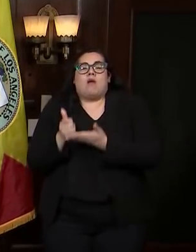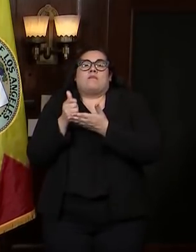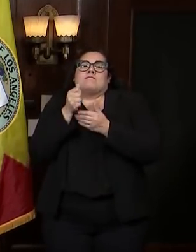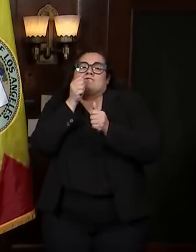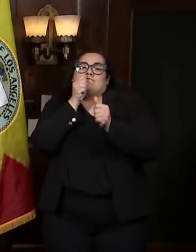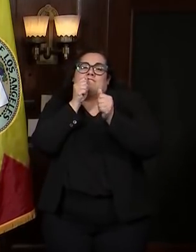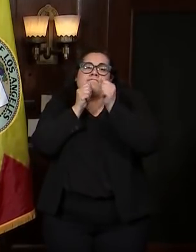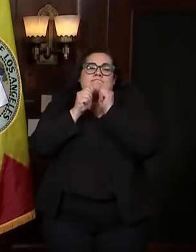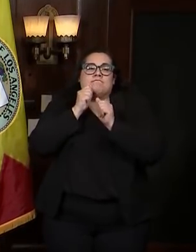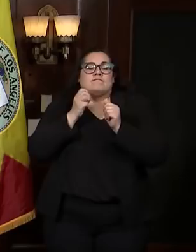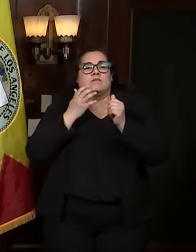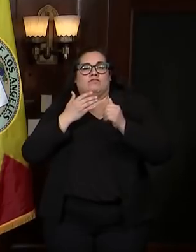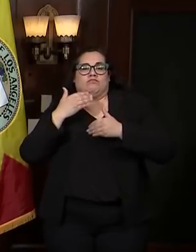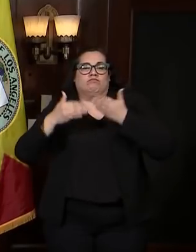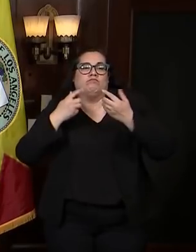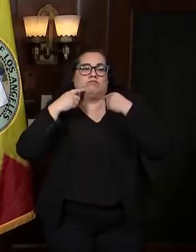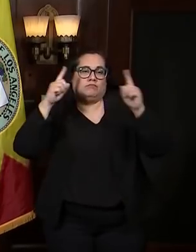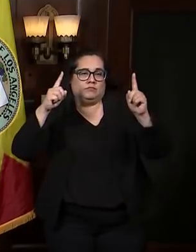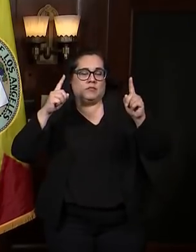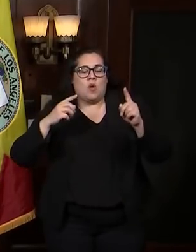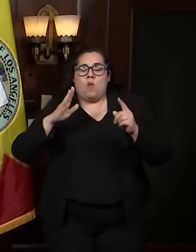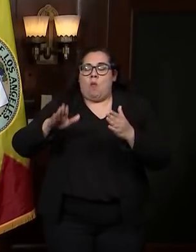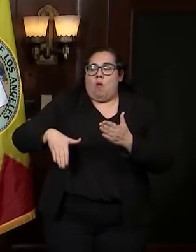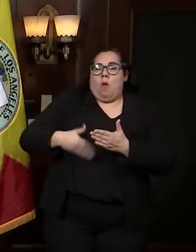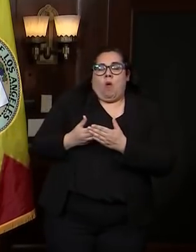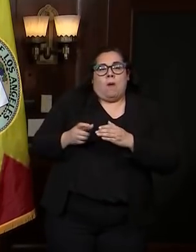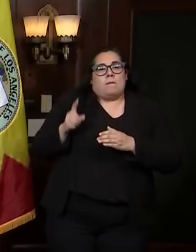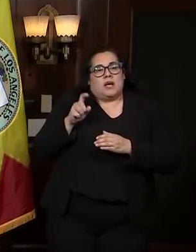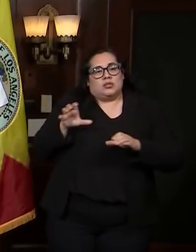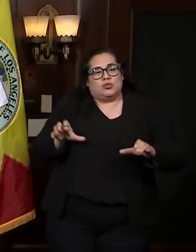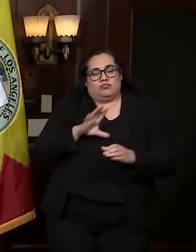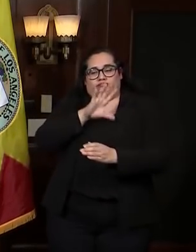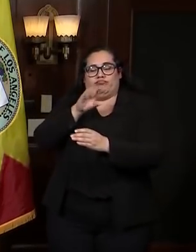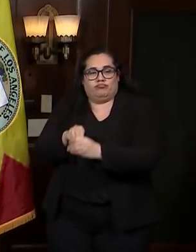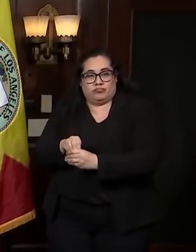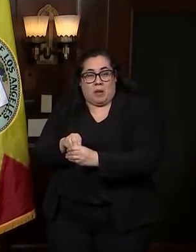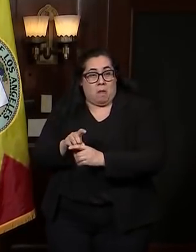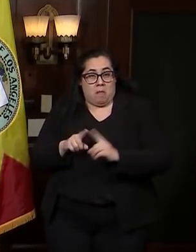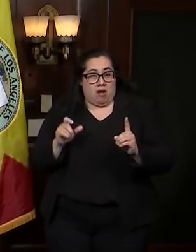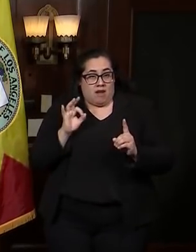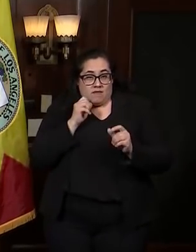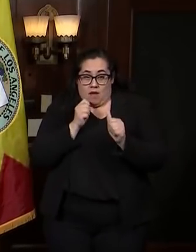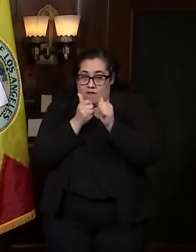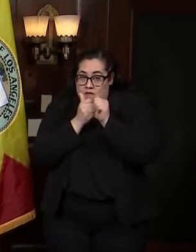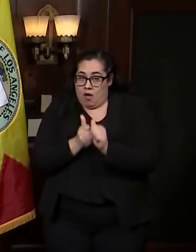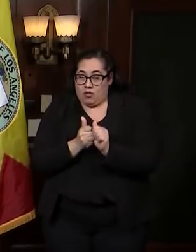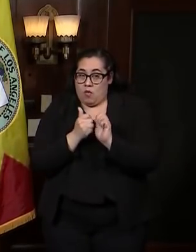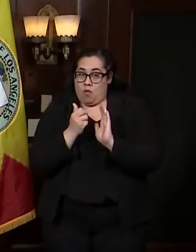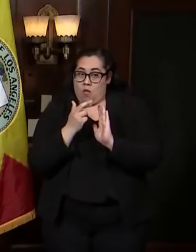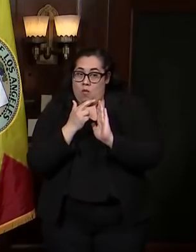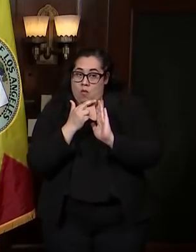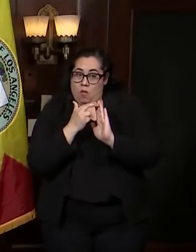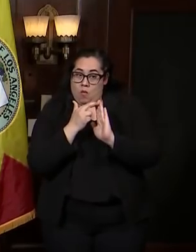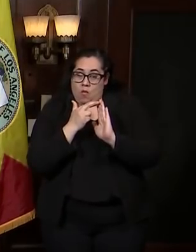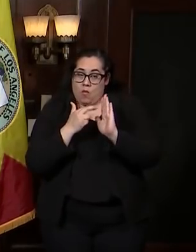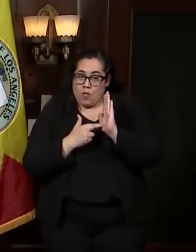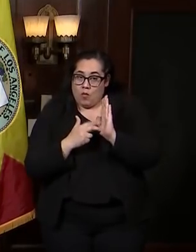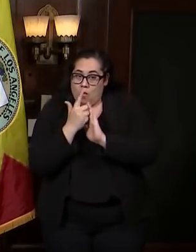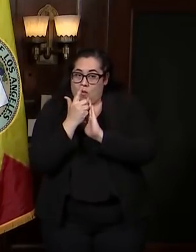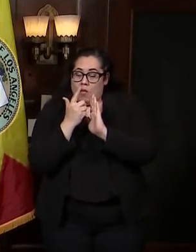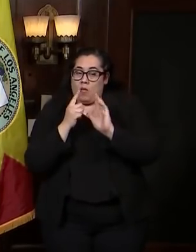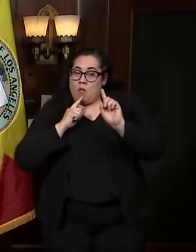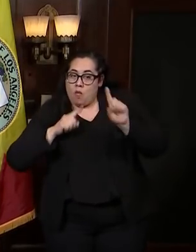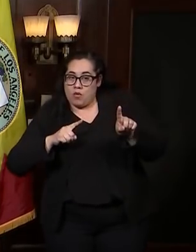sobresalir. Todos debemos hacer nuestra parte, pero si no cumplen con la orden, más protegidos